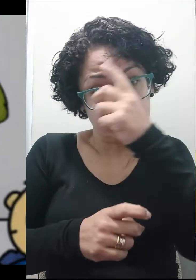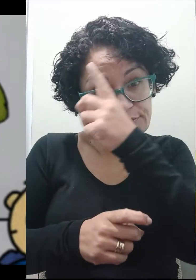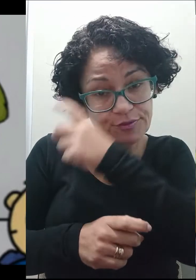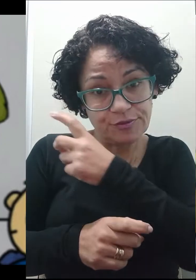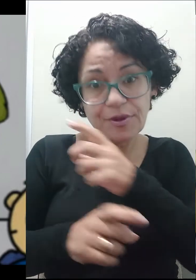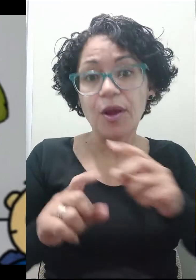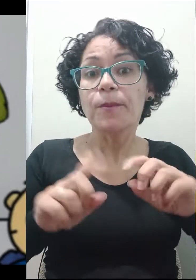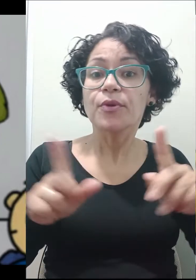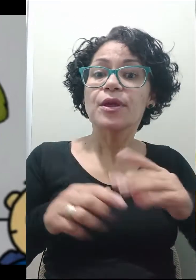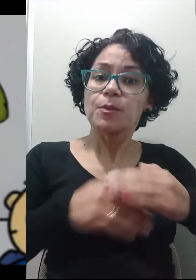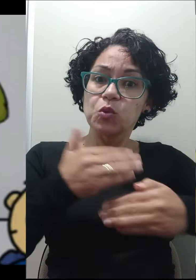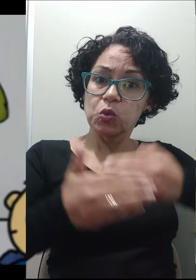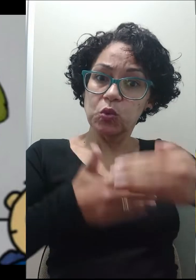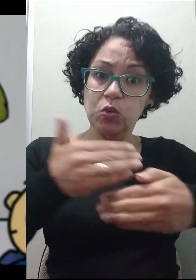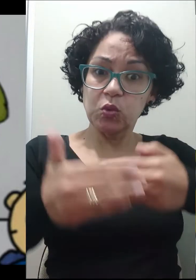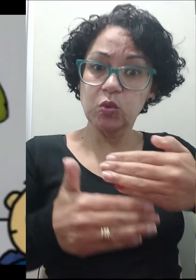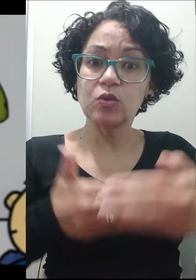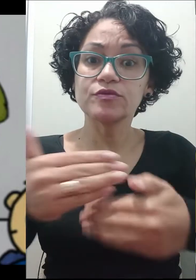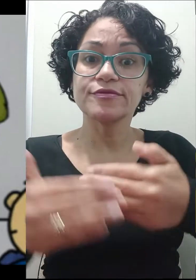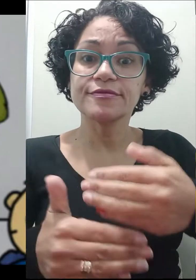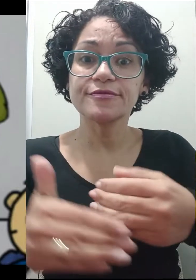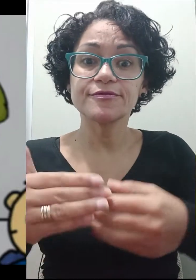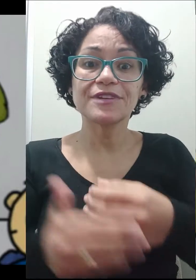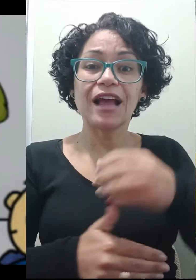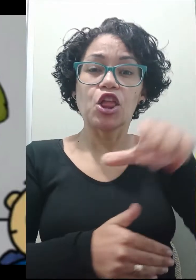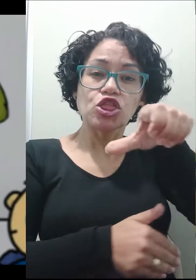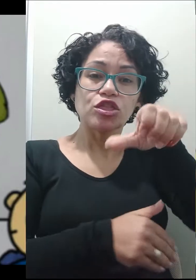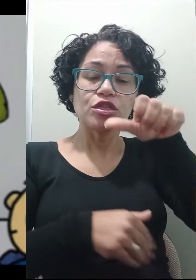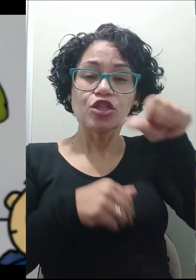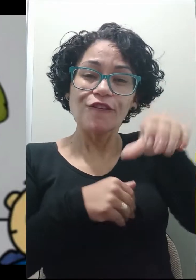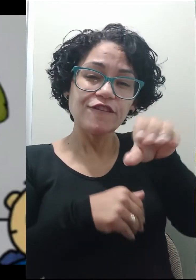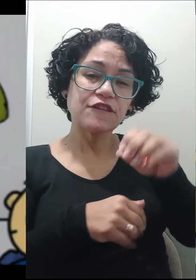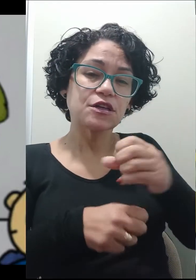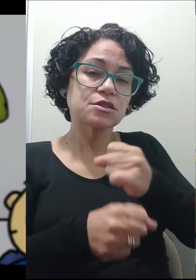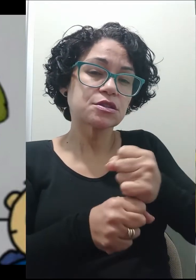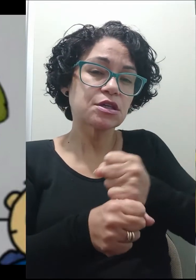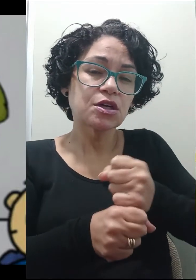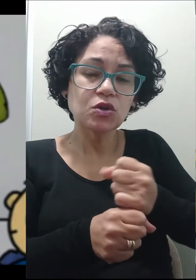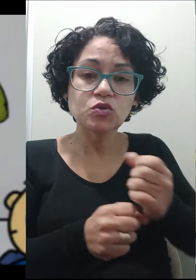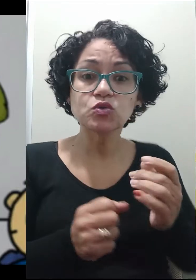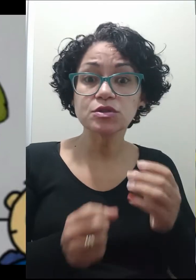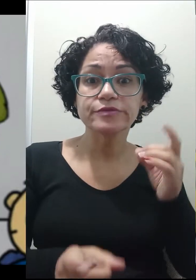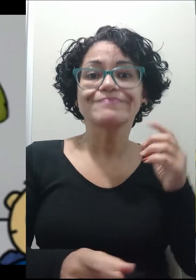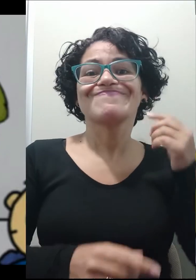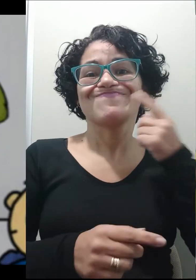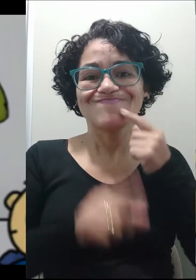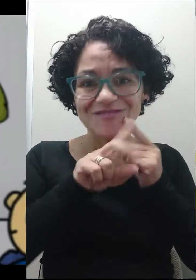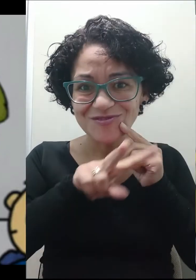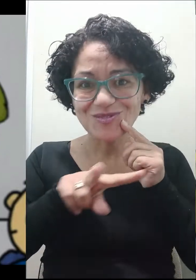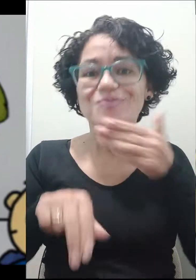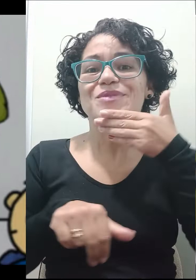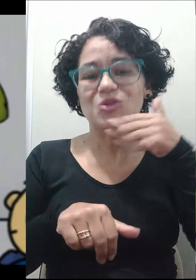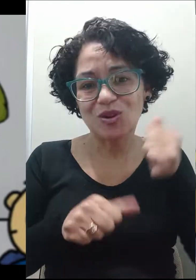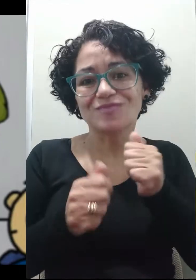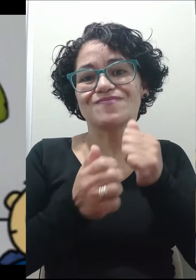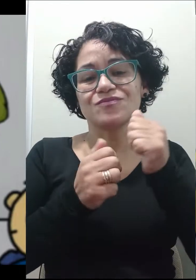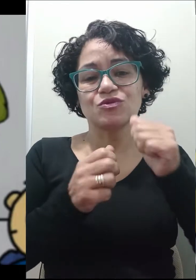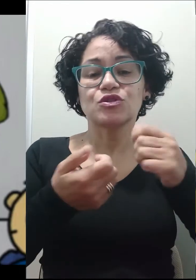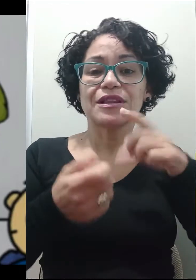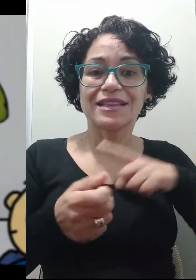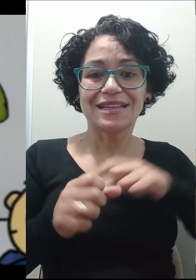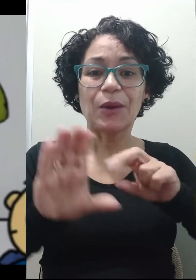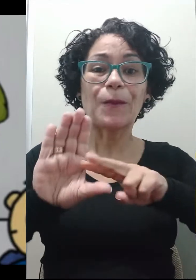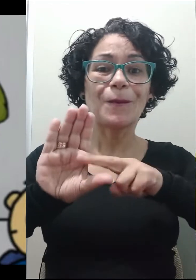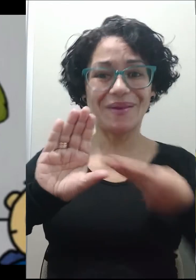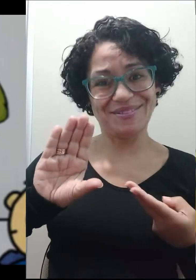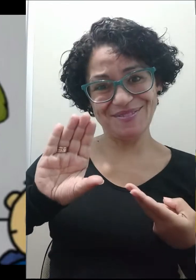que os educadores perceberam que o melhor método era o bilinguismo.